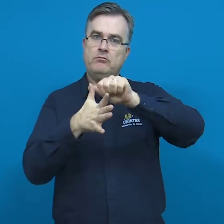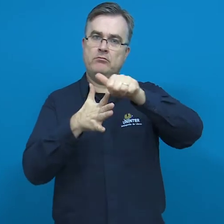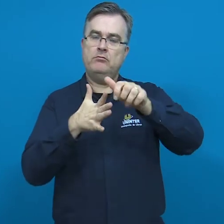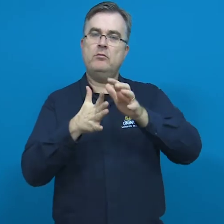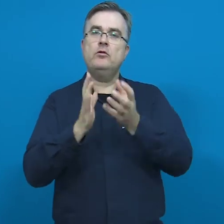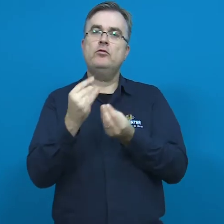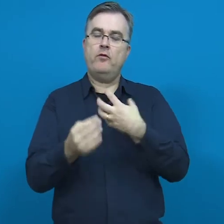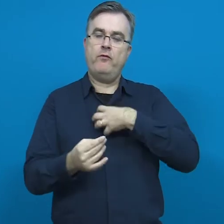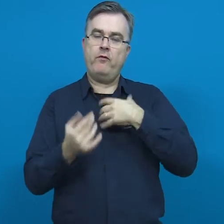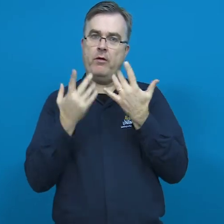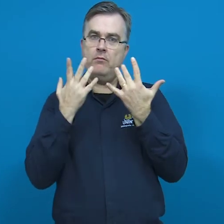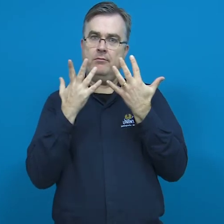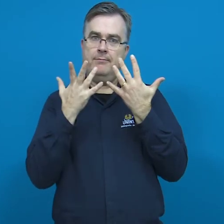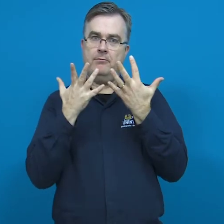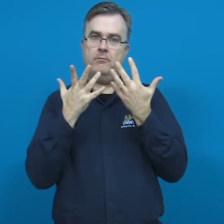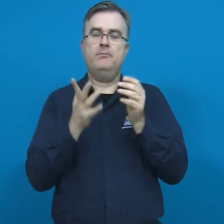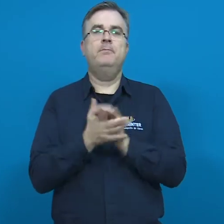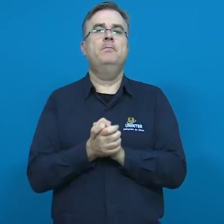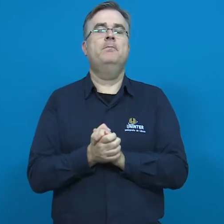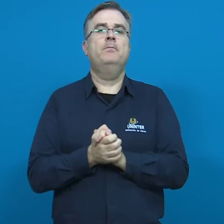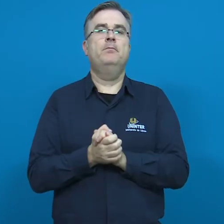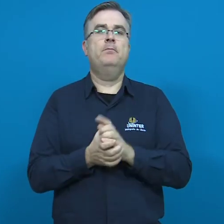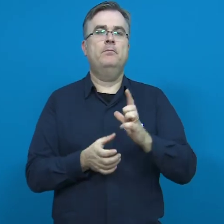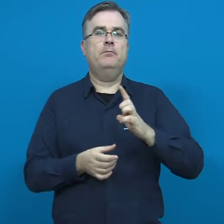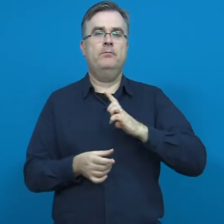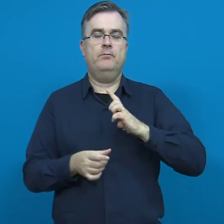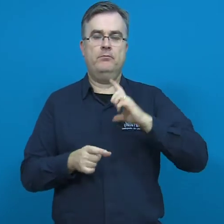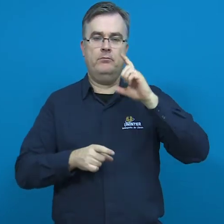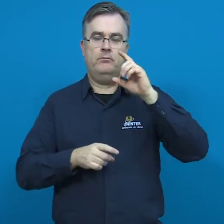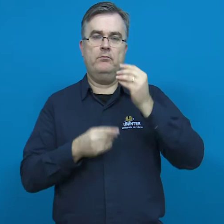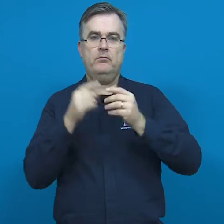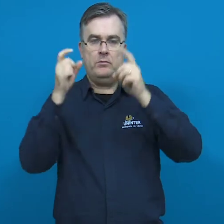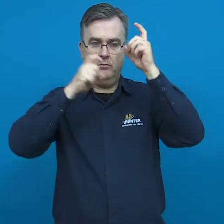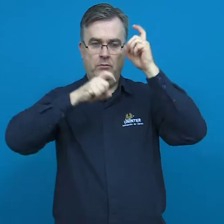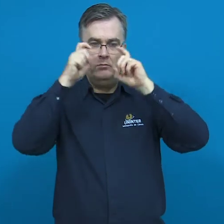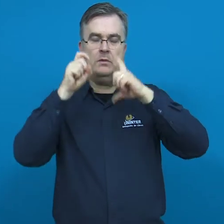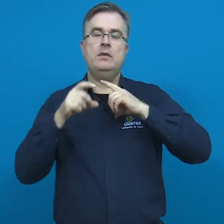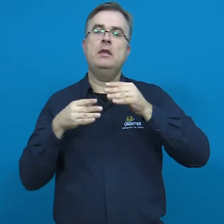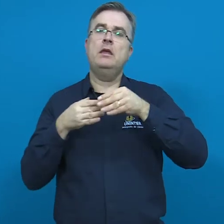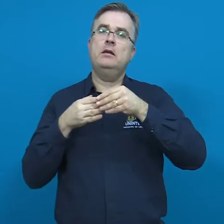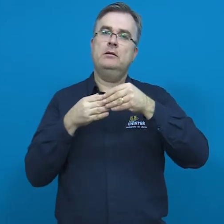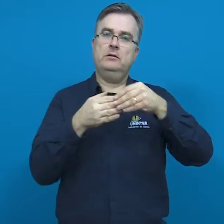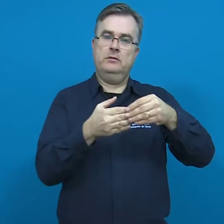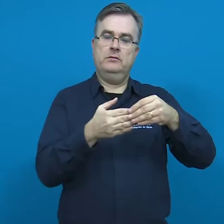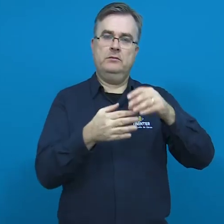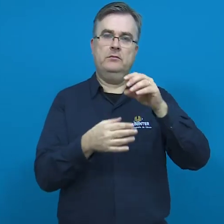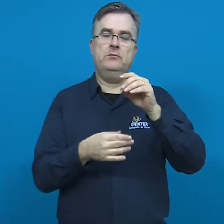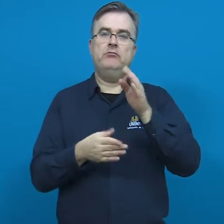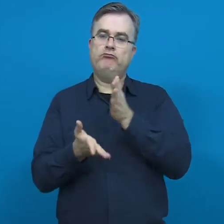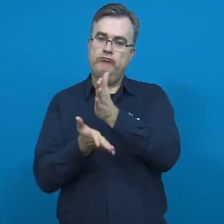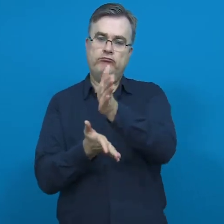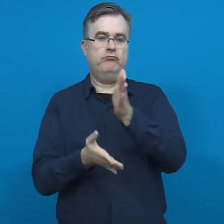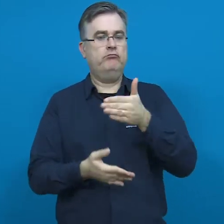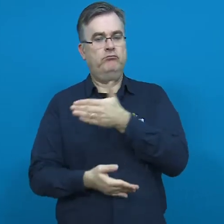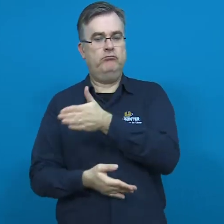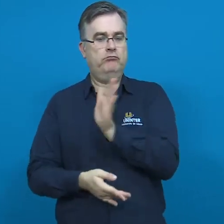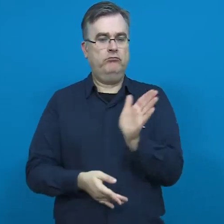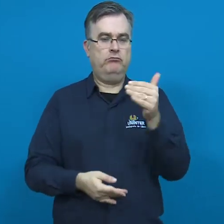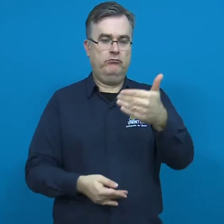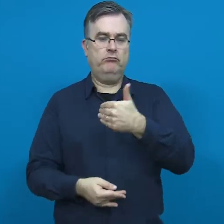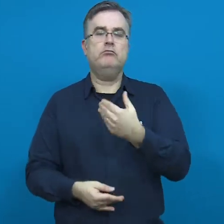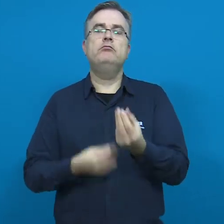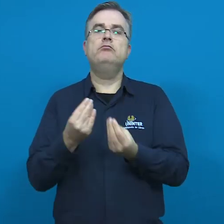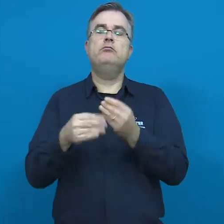mãos, que é a forma das mãos, tem a expressão e tem a direção. Então, esses são os 5